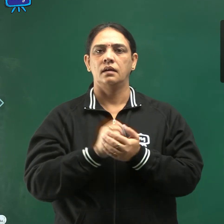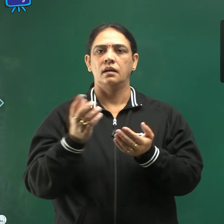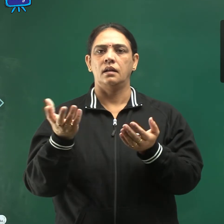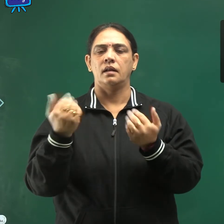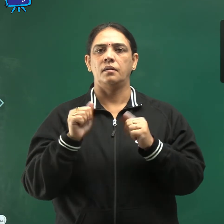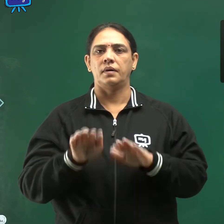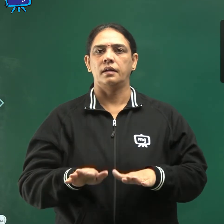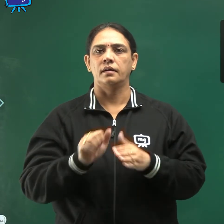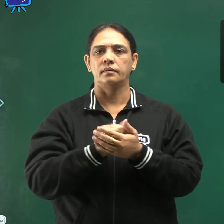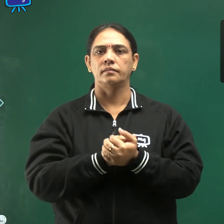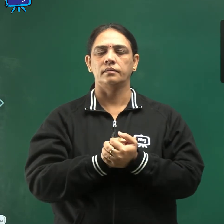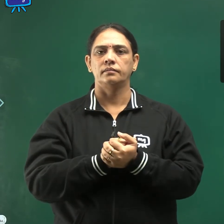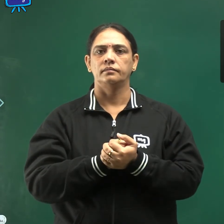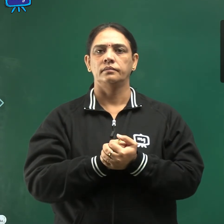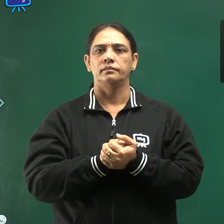लेने पर